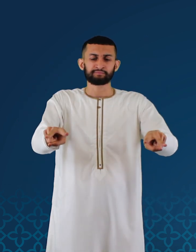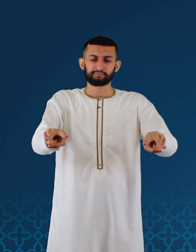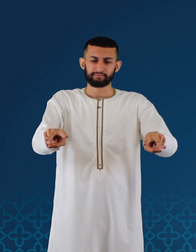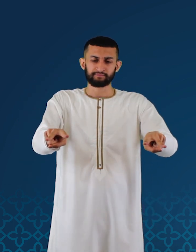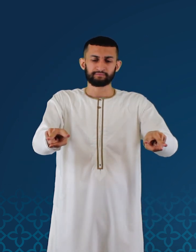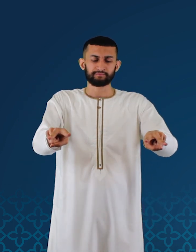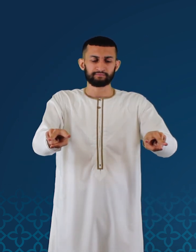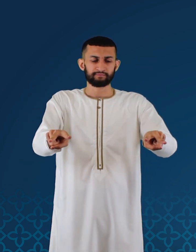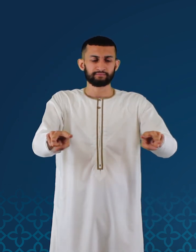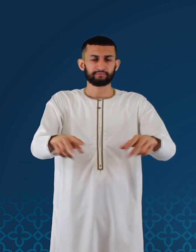لبالمرصاد